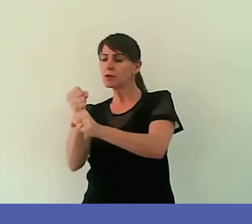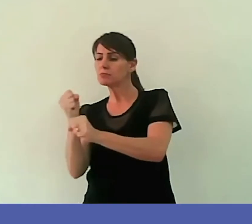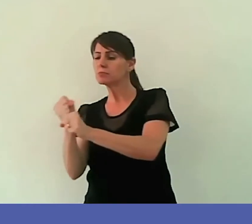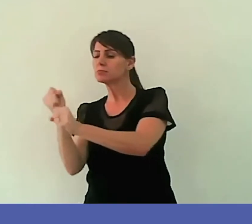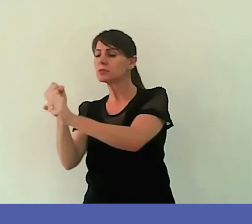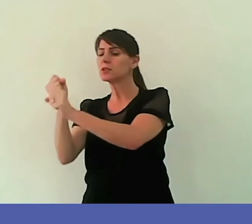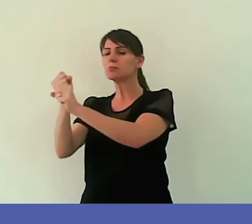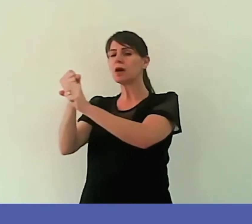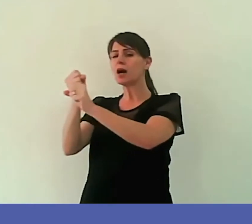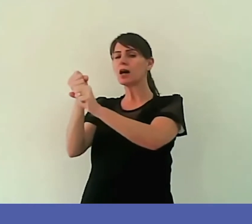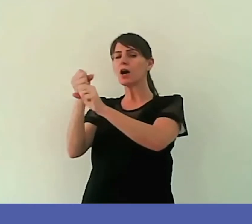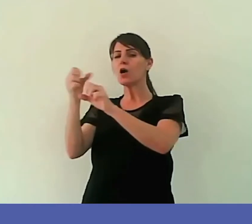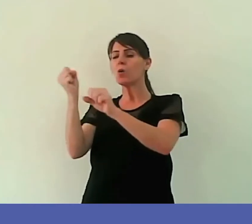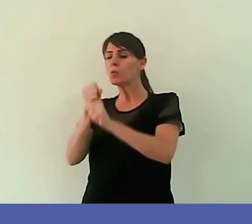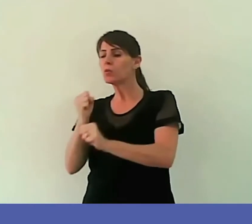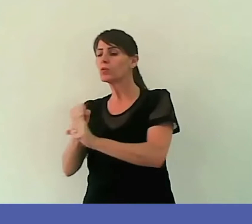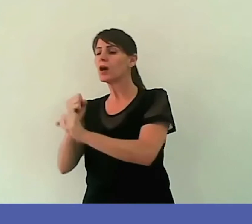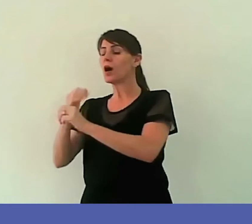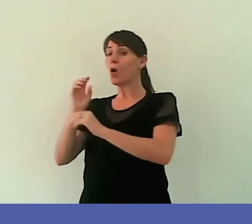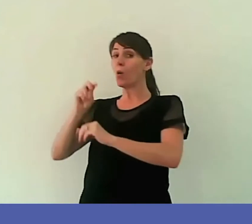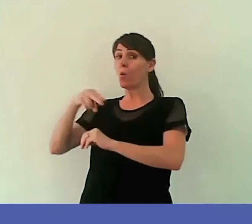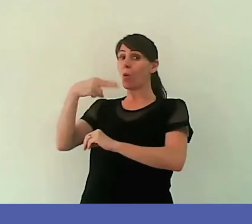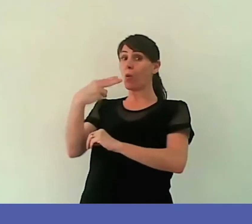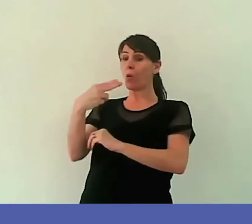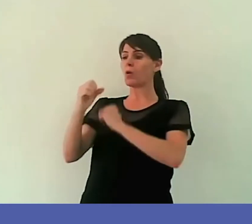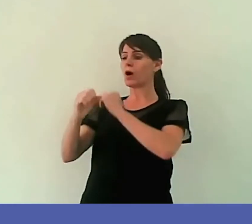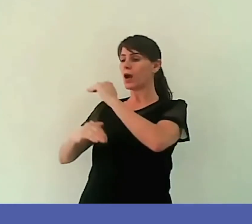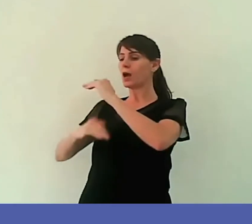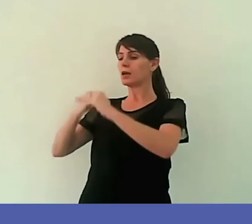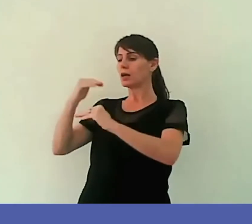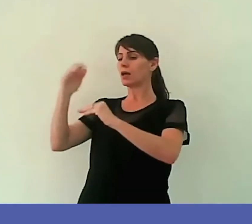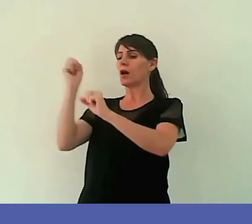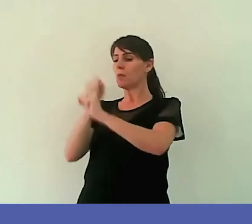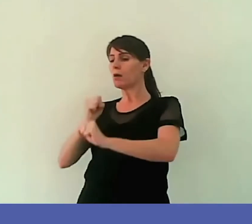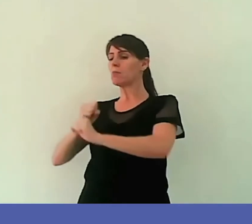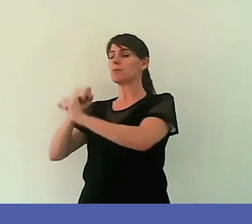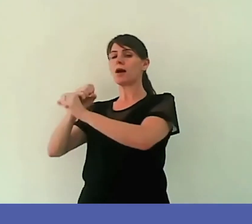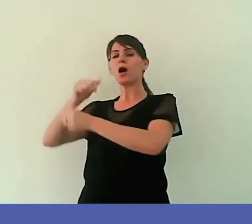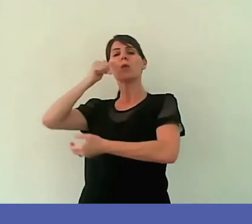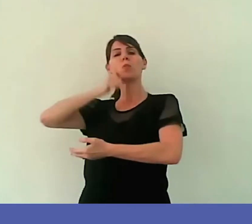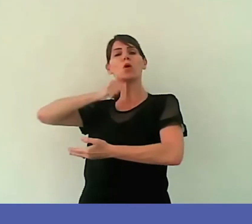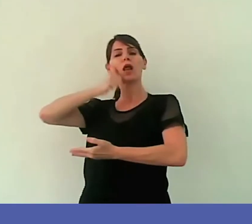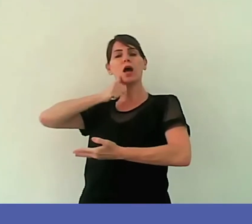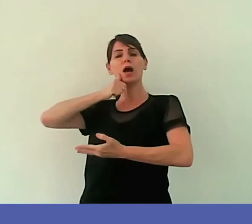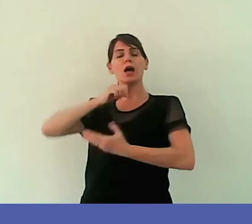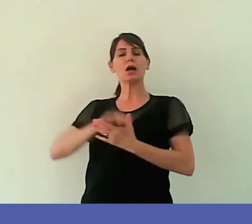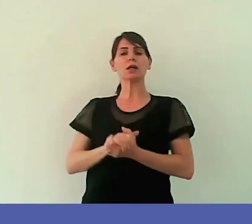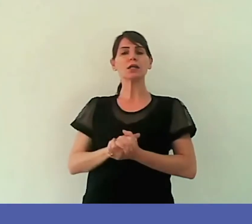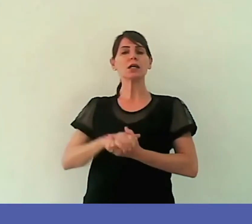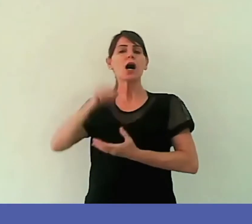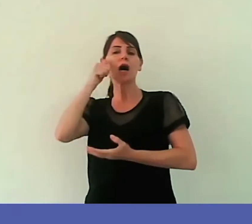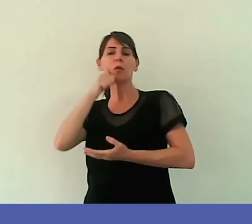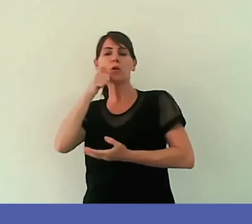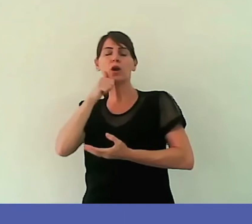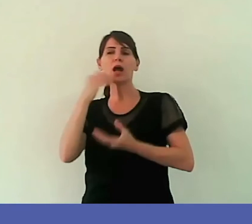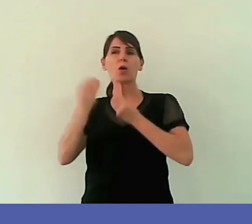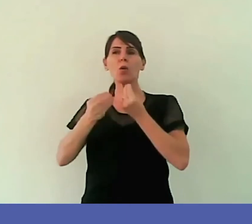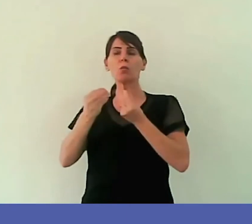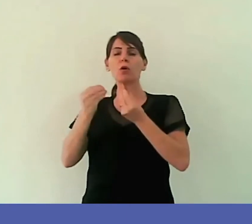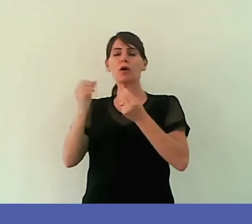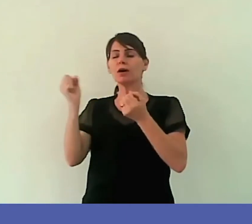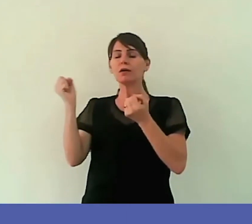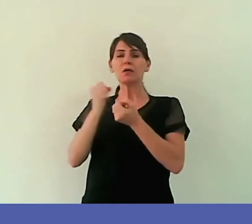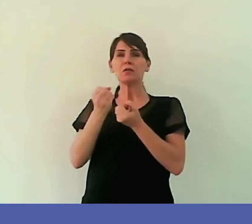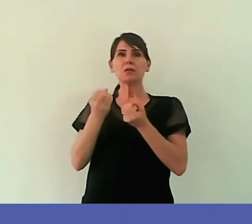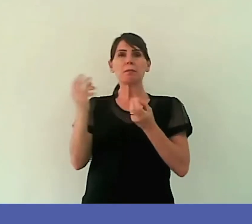construir ou edificar, né, numa mulher. Então a mulher não veio num passe de mágica, assim, ó, num estalo